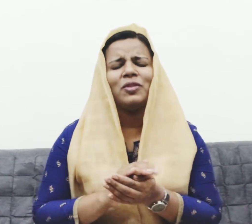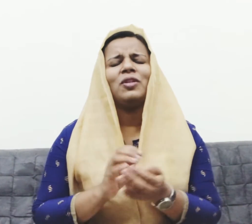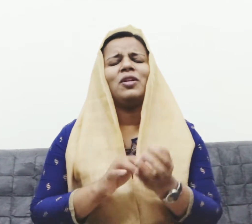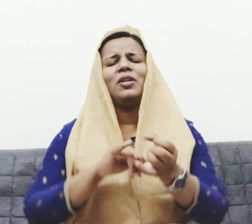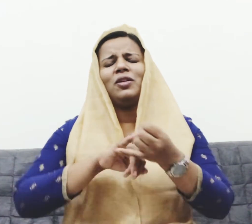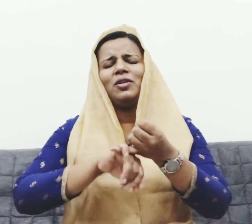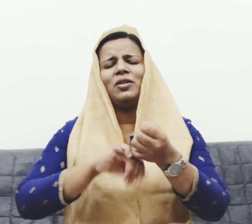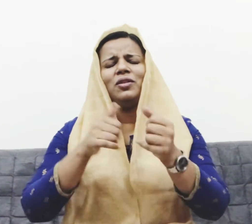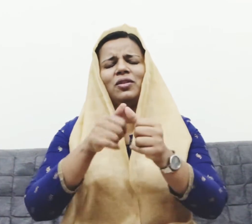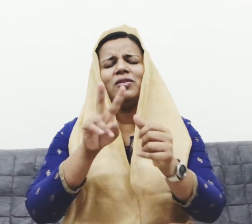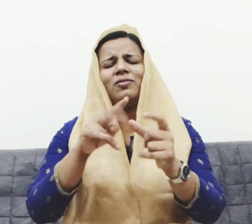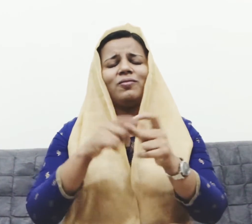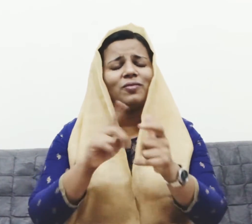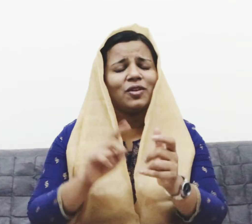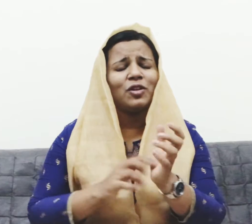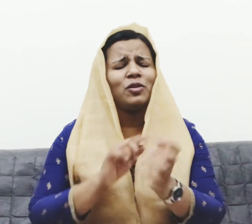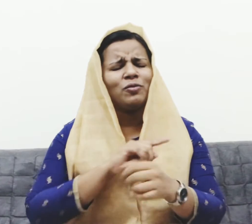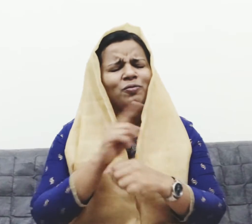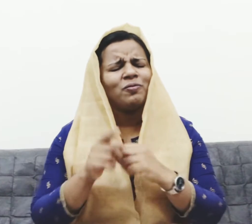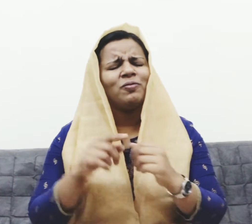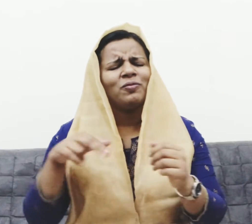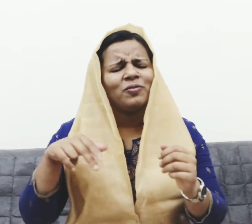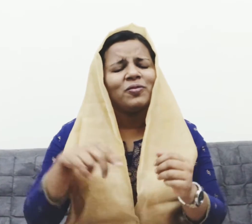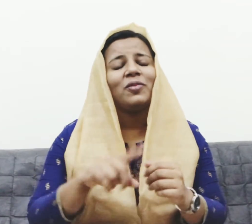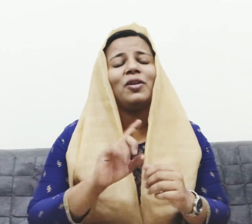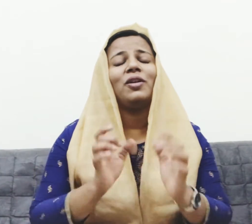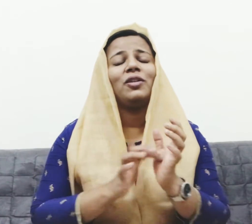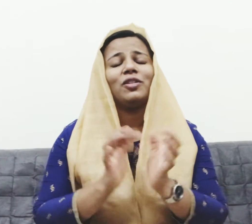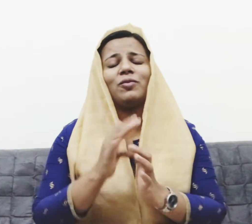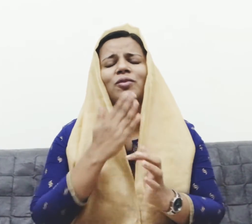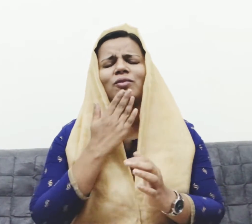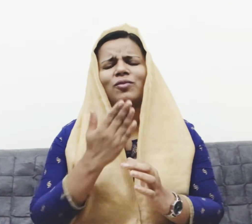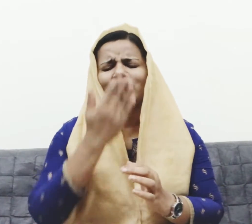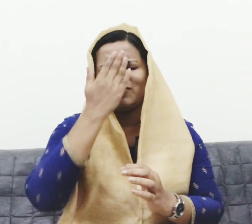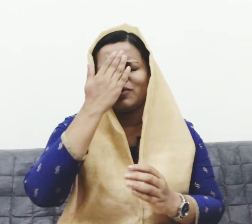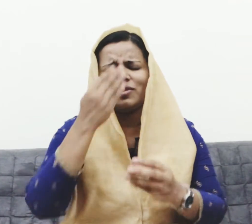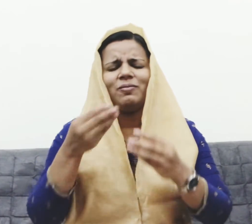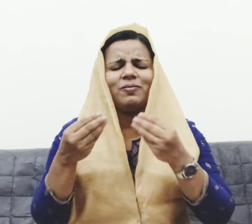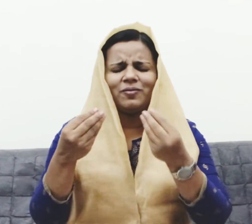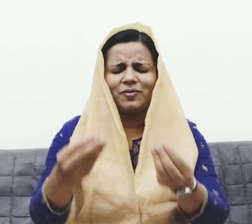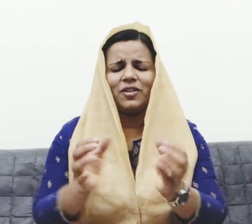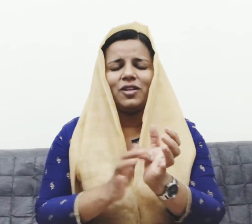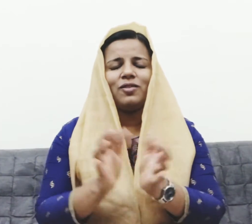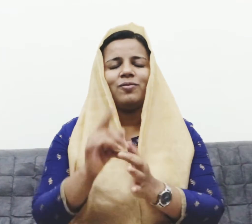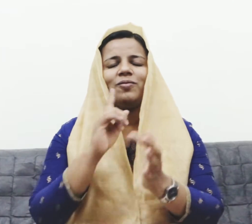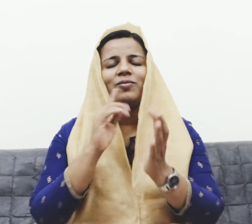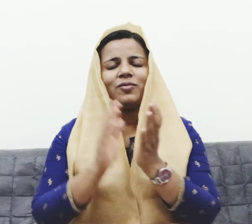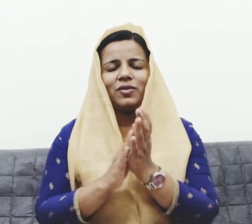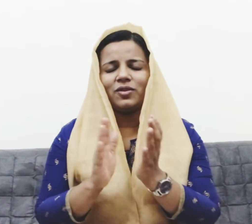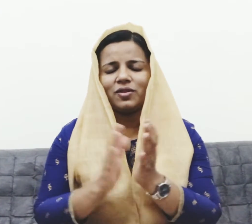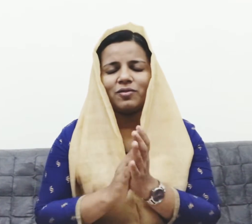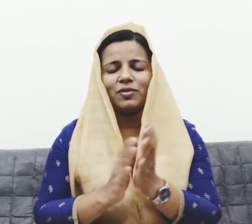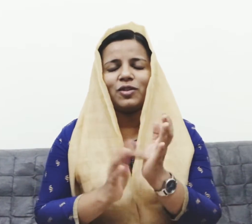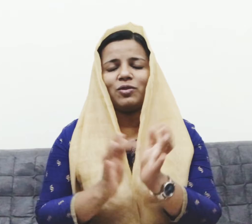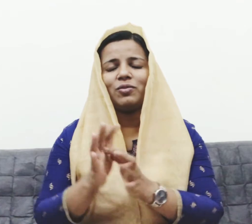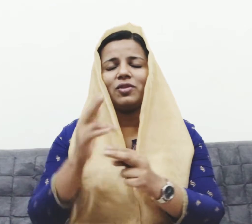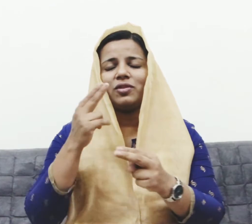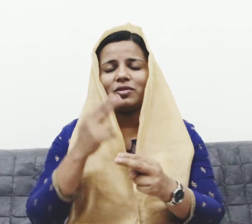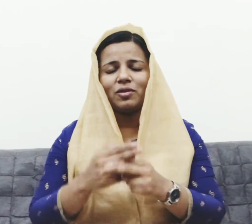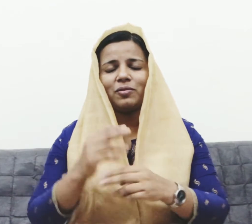അങ്ങാണ് ഞങ്ങളെ സൂക്ഷിക്കുന്നത്. ഇത്രത്തോളം കൊണ്ടുവന്നവൻ അങ്ങാകയാൽ അപ്പാ ഞങ്ങളങ്ങേക്ക് സ്തോത്രം പറയുന്നു. അപ്പാ ഞങ്ങളങ്ങേ സ്തുതിക്കുന്നു. അപ്പാ ഞങ്ങൾ ആ നാമത്തെ ഉയർത്തുന്നു